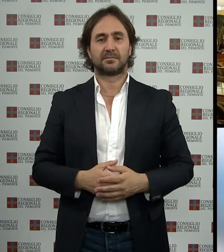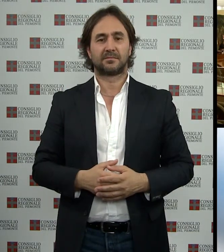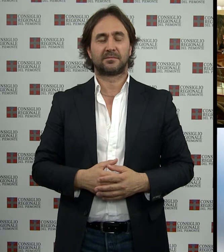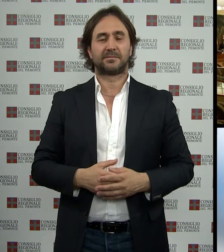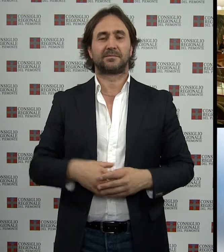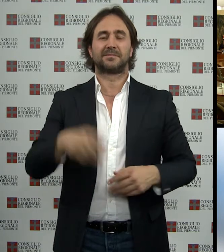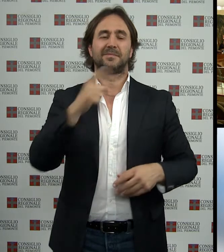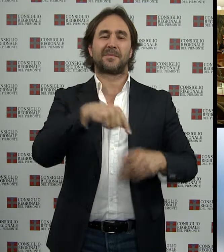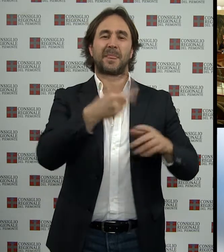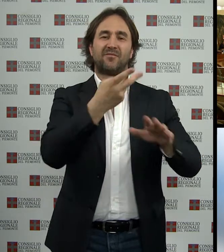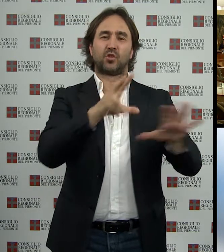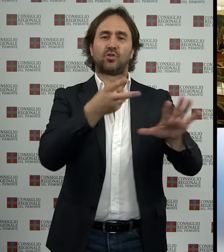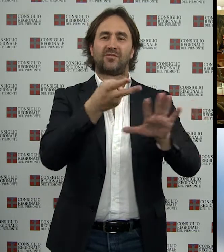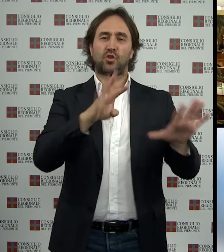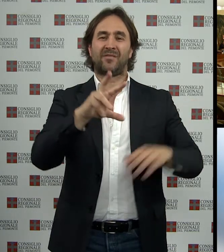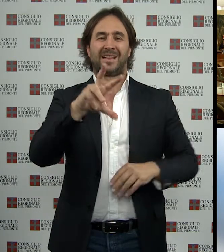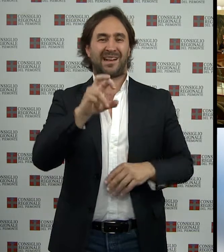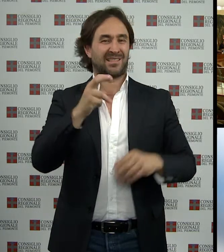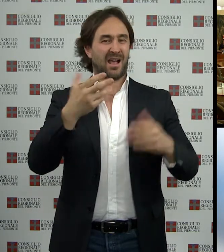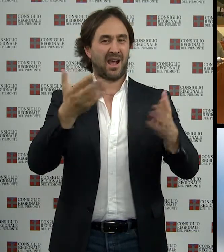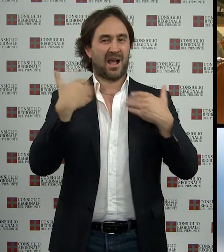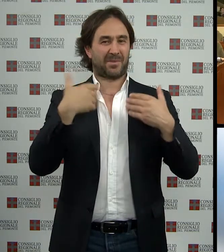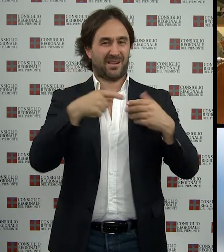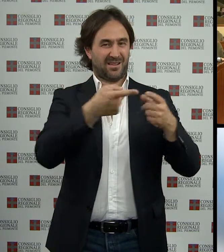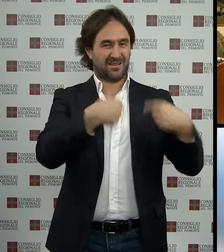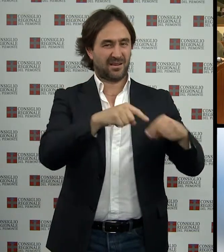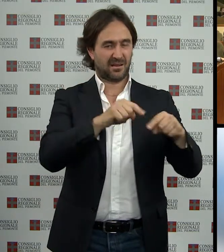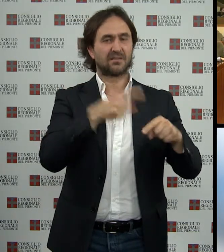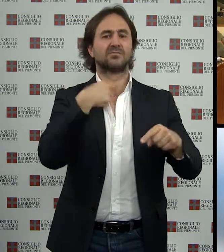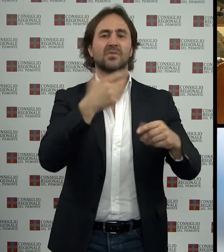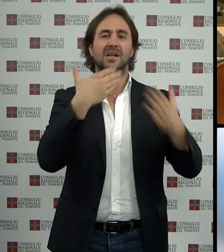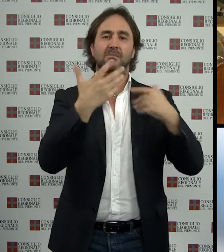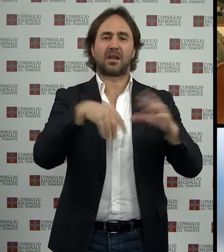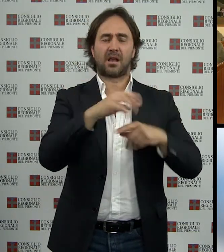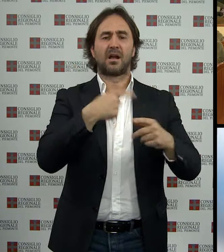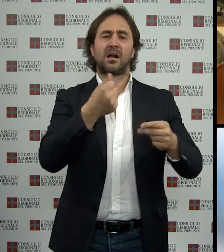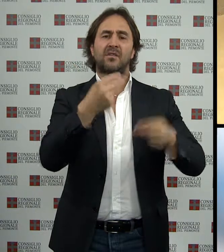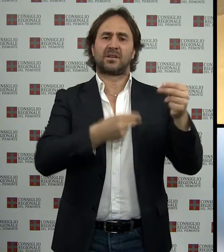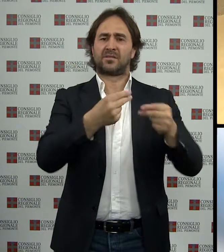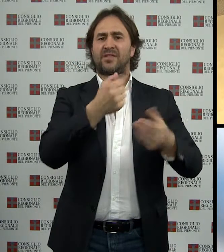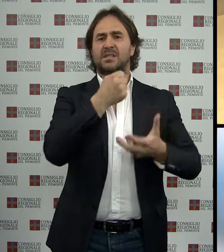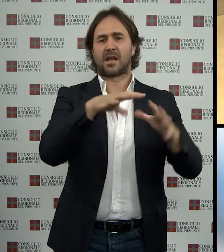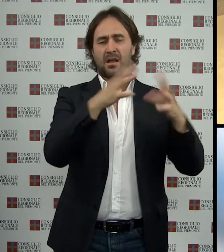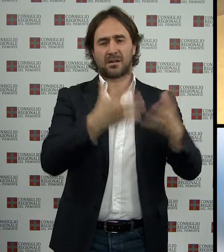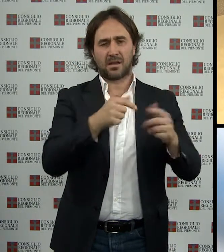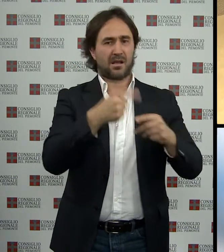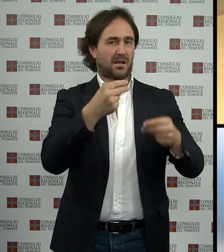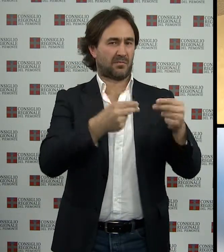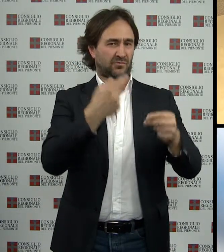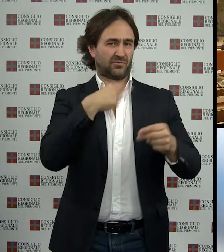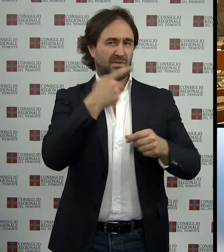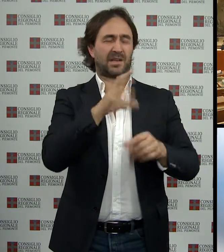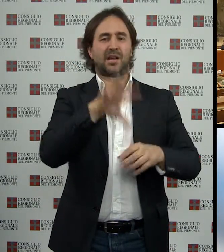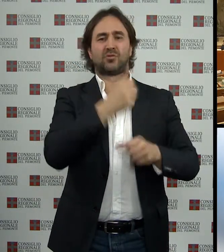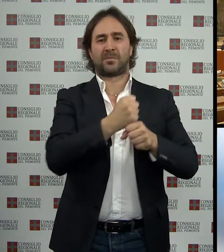Nelle sedute del 28, 29 e 30 aprile, l'Assemblea ha esaminato finanziaria e bilancio della Regione Piemonte. Il 28 il